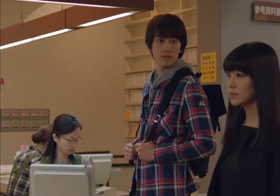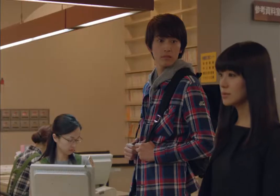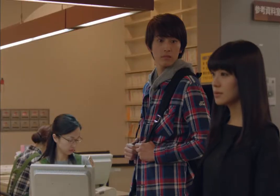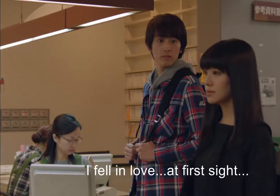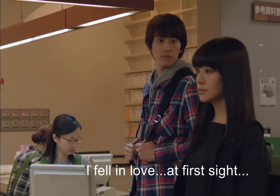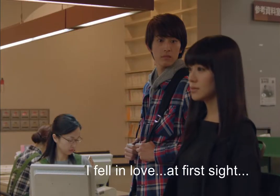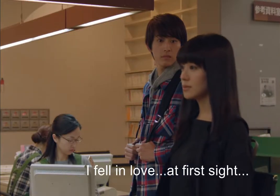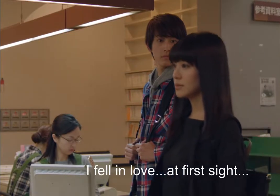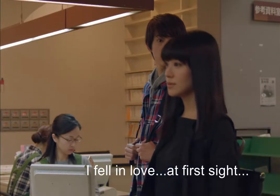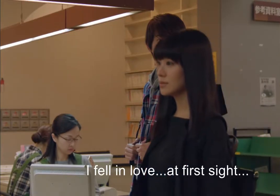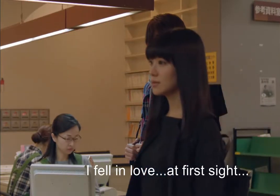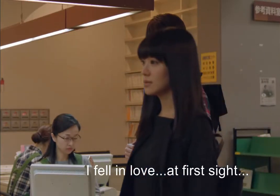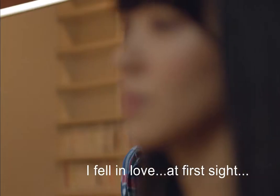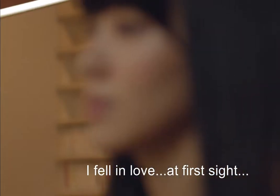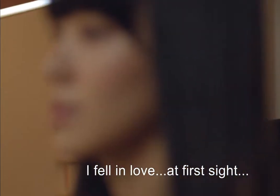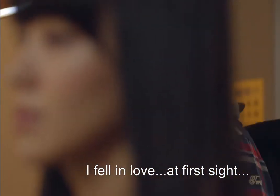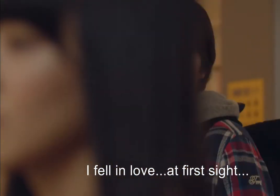一目惚れしたっちゃね。